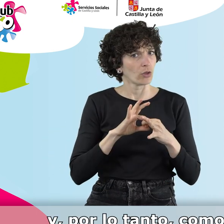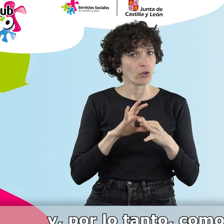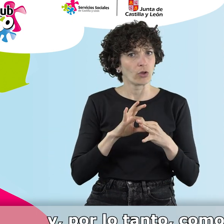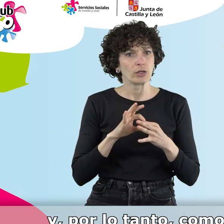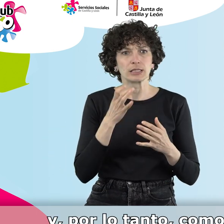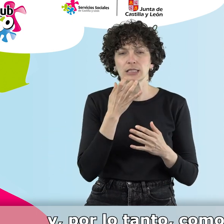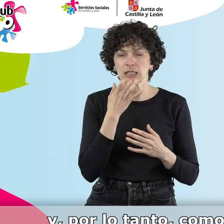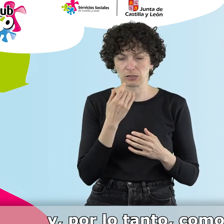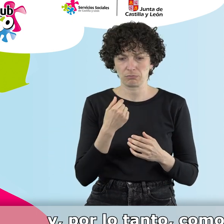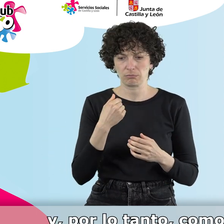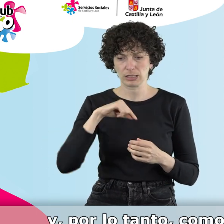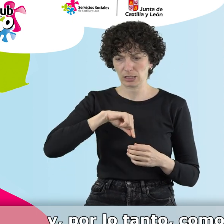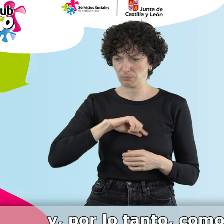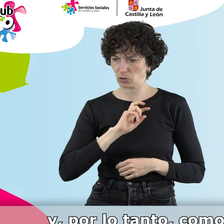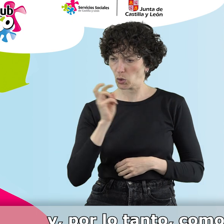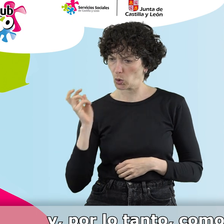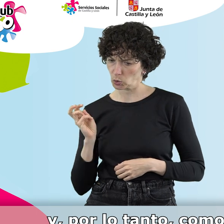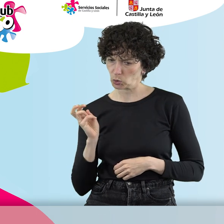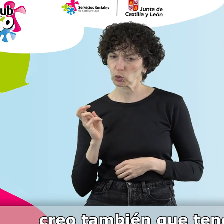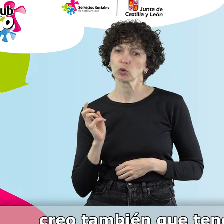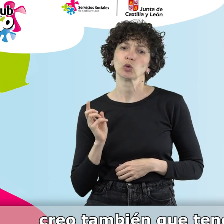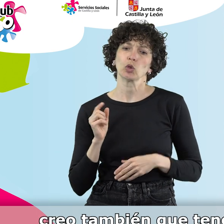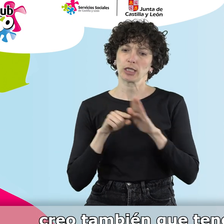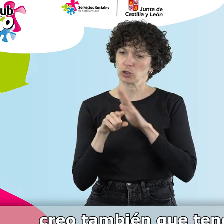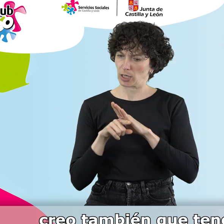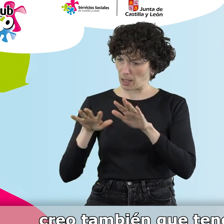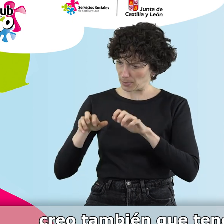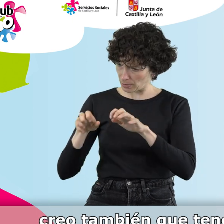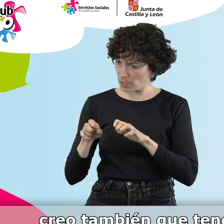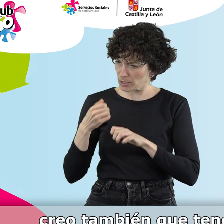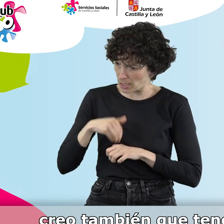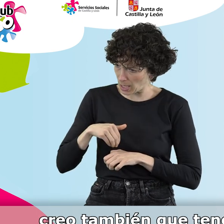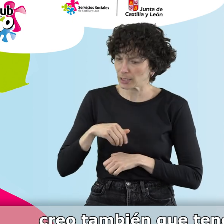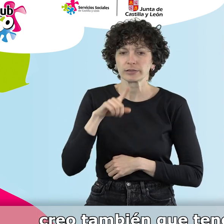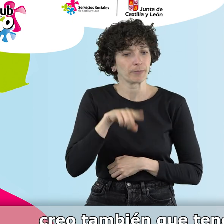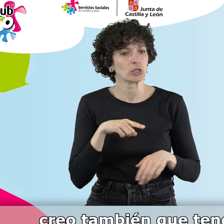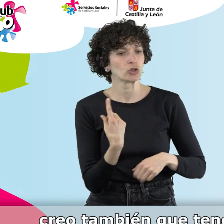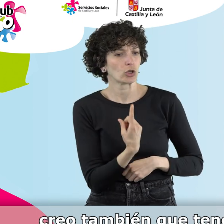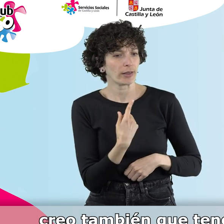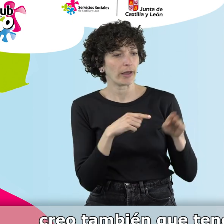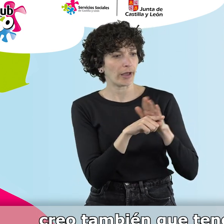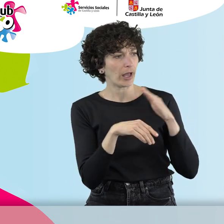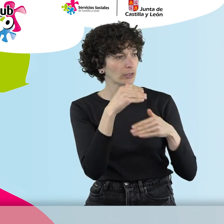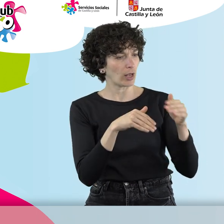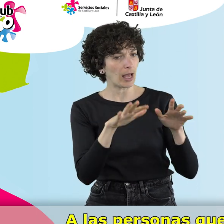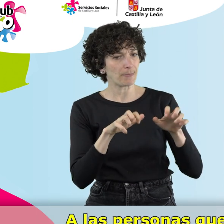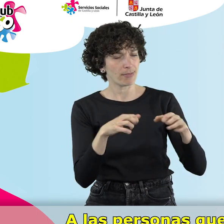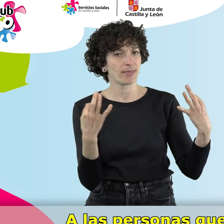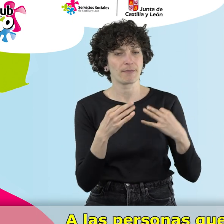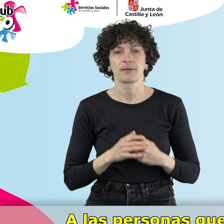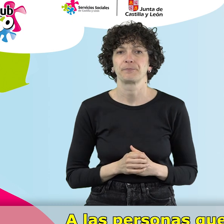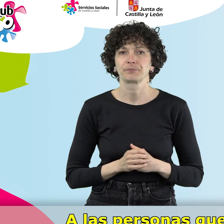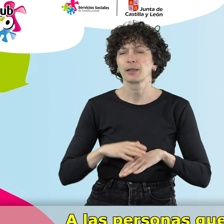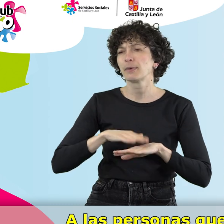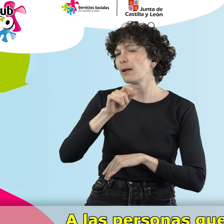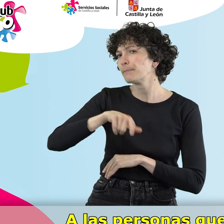hemos aprendido a gestionar nuestros sentimientos, creo también que nos tenemos que aprender a gestionar nuestra soledad. A las